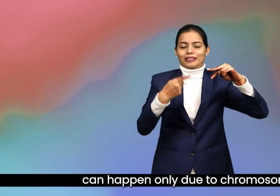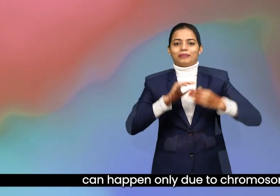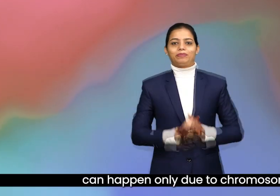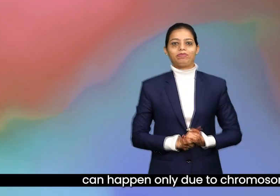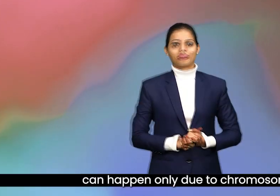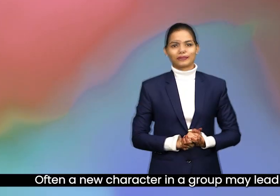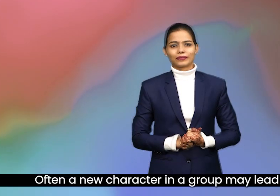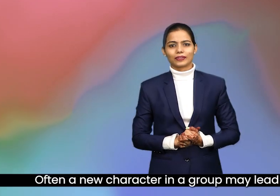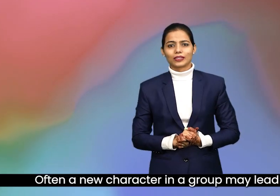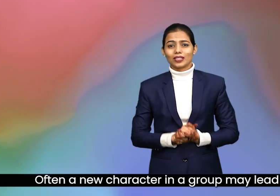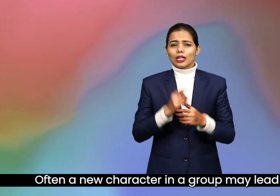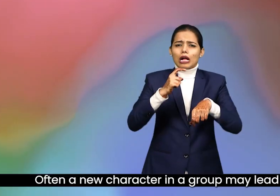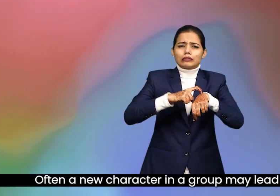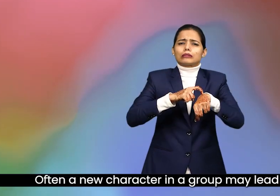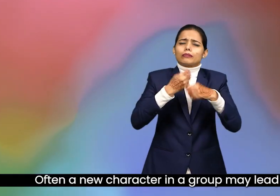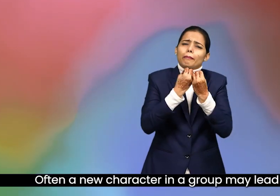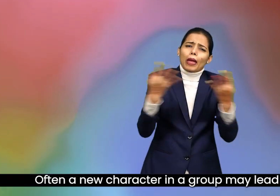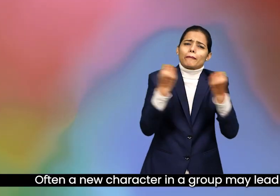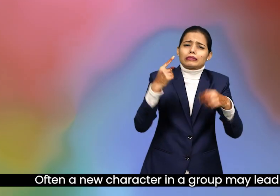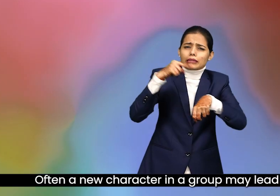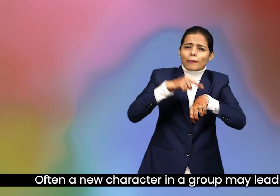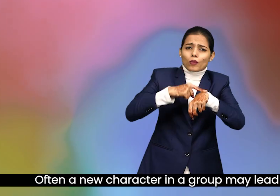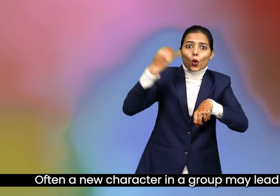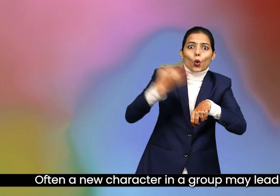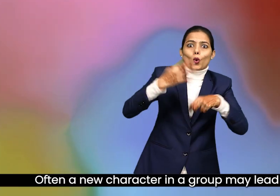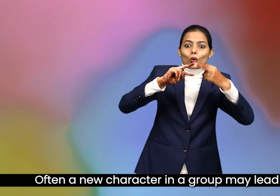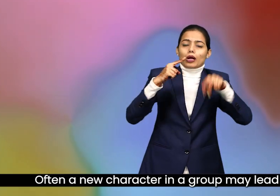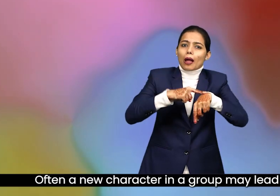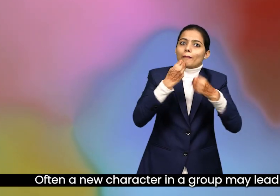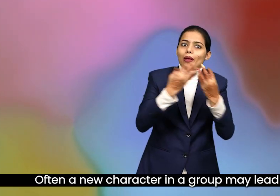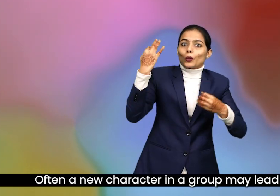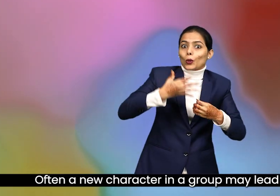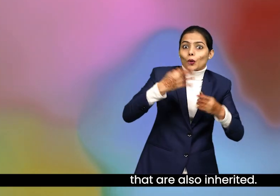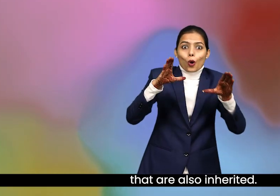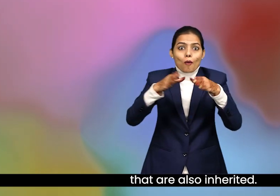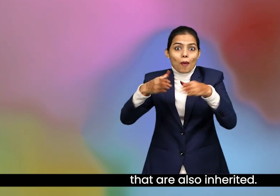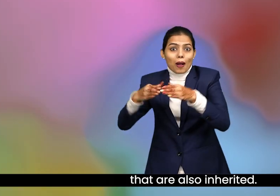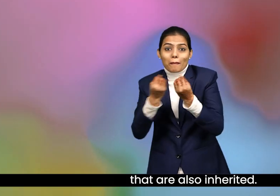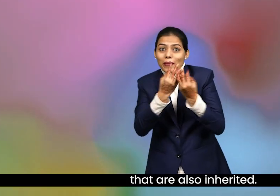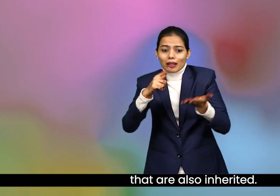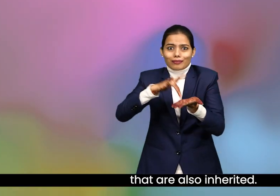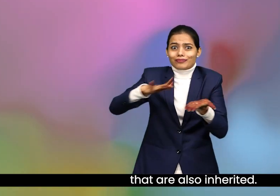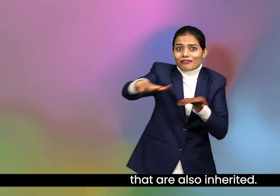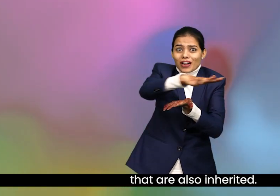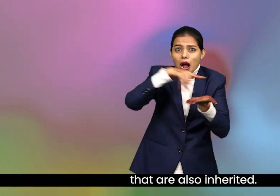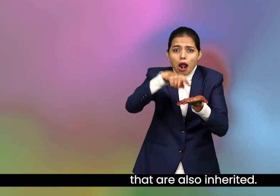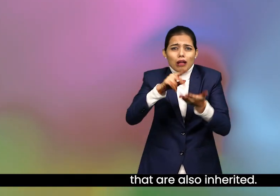பெரும்பாலும் ஒரு குழுவில் ஒரு புதிய பண்புகள் that are மரபுரிமையாக also inherited. மாறுபாடுகளுக்கு